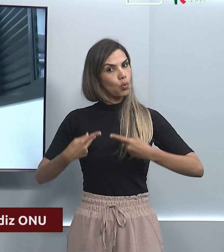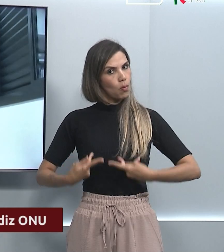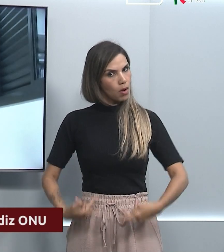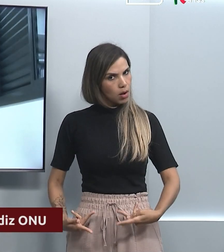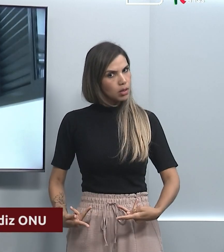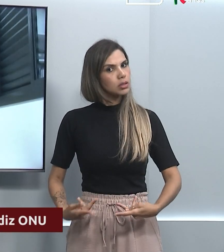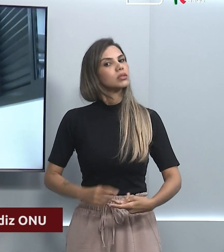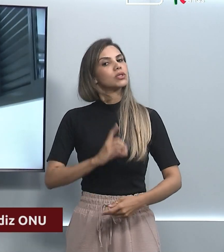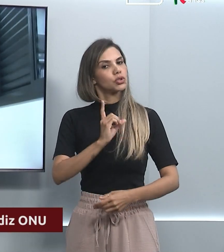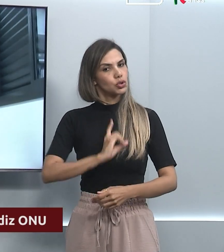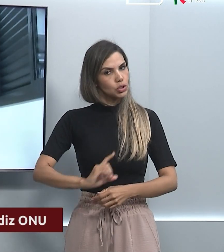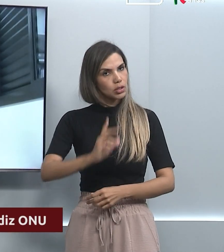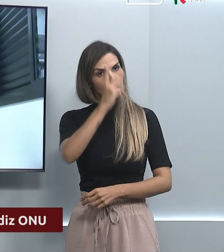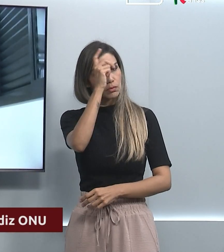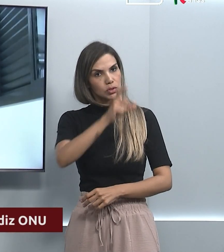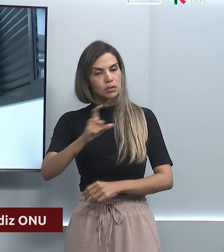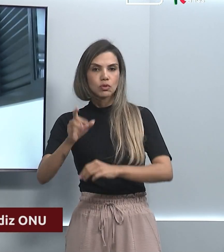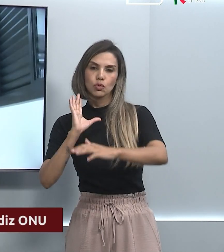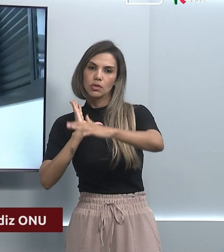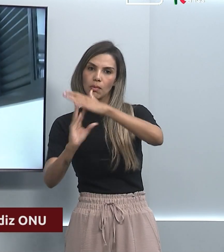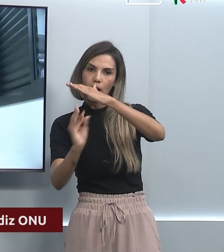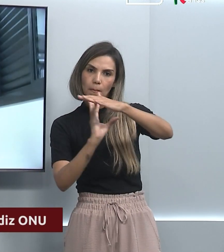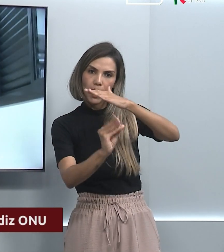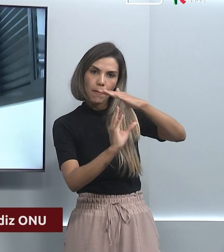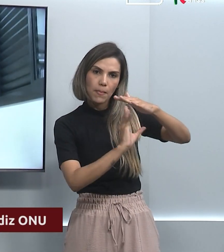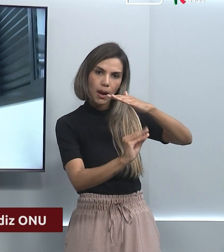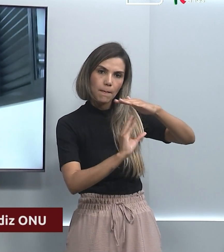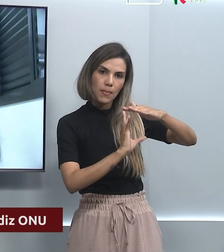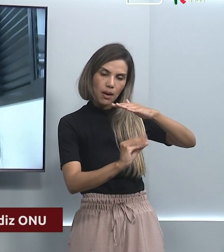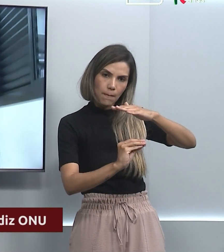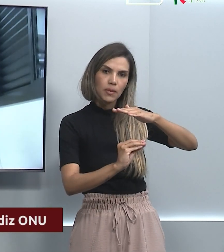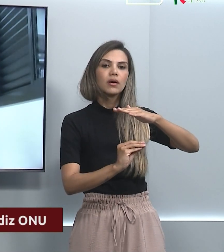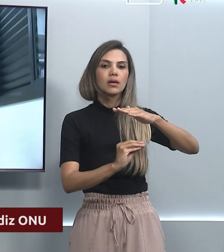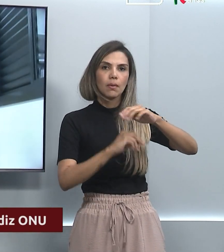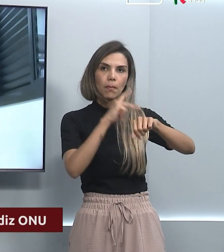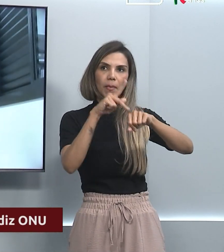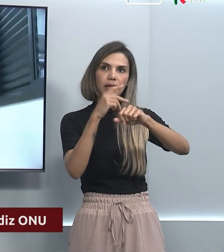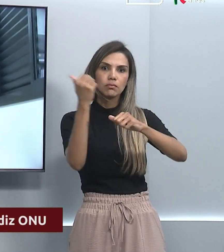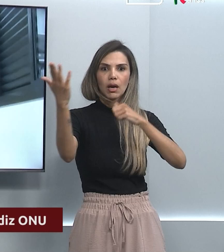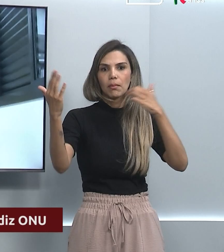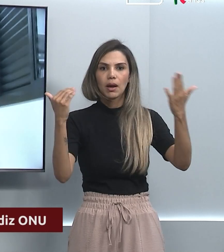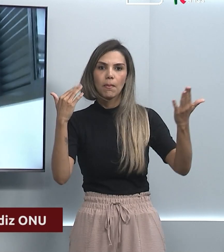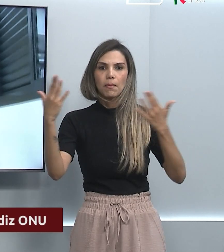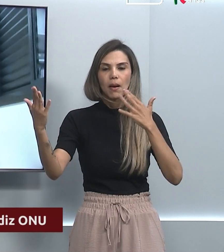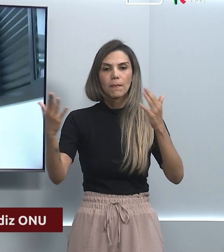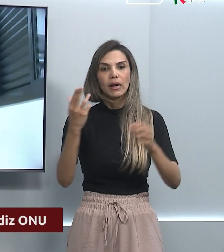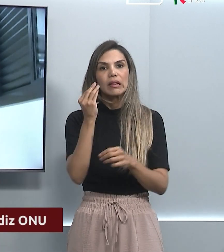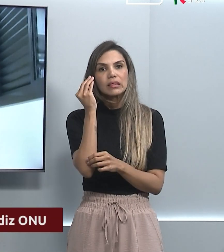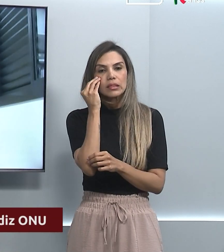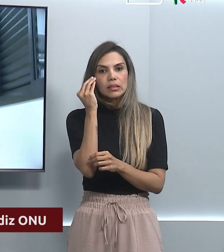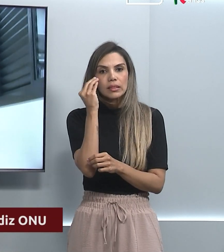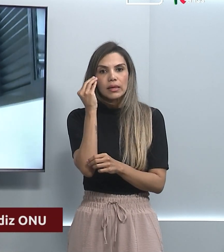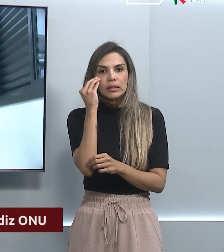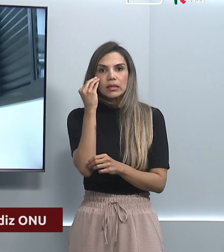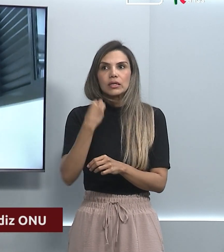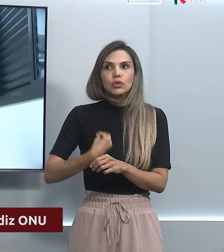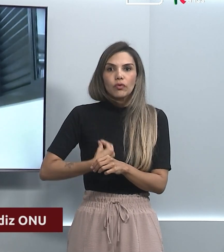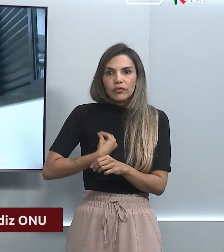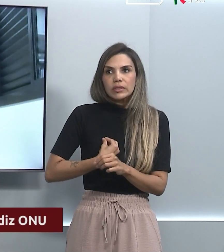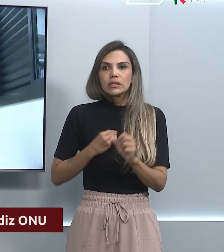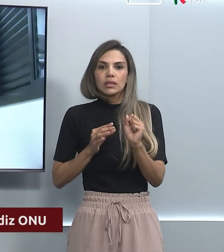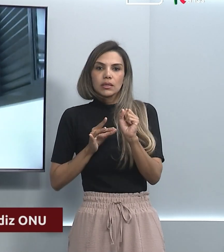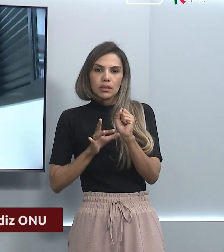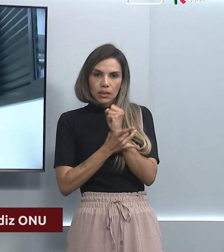mínima dessas pessoas que se deslocam de um país para o outro, buscando ali garantir a sua